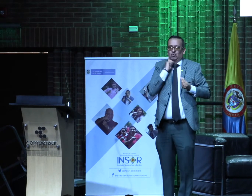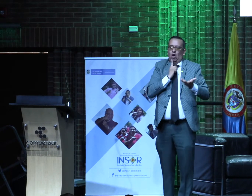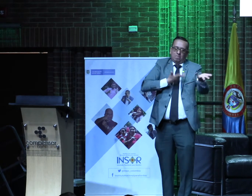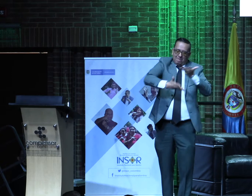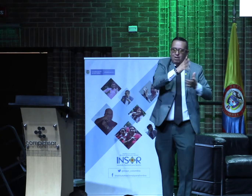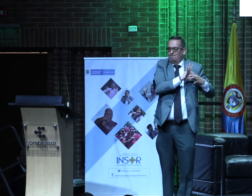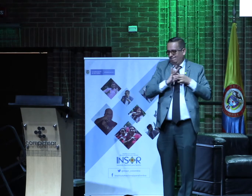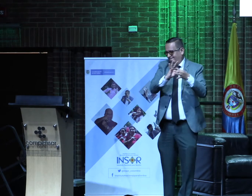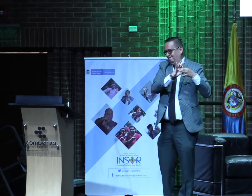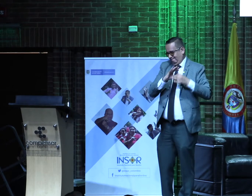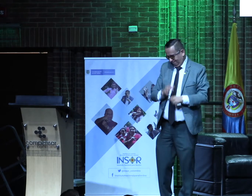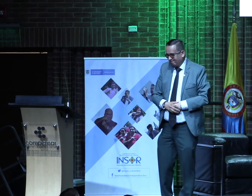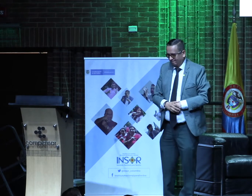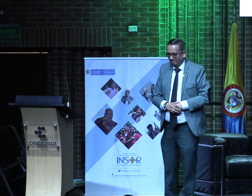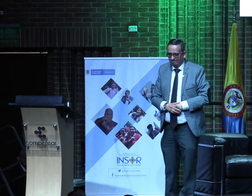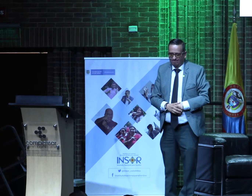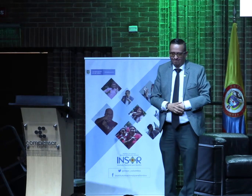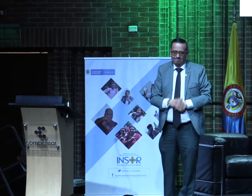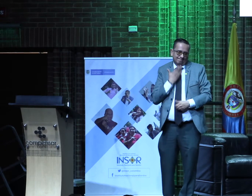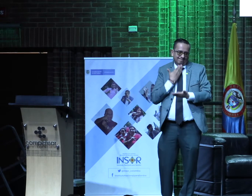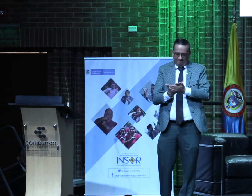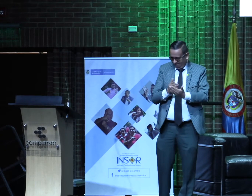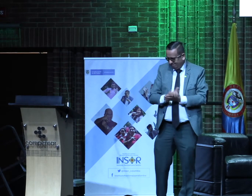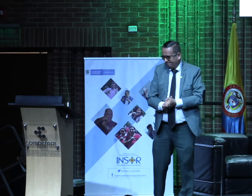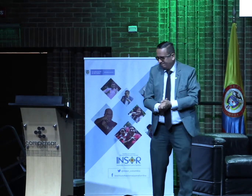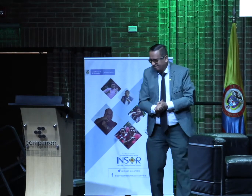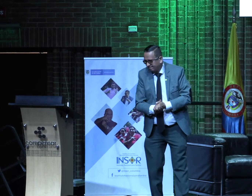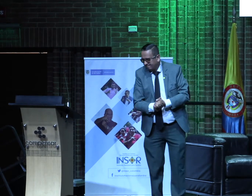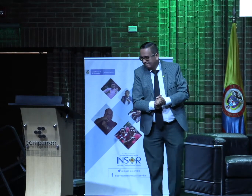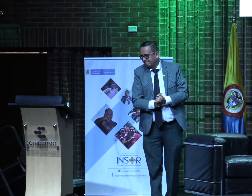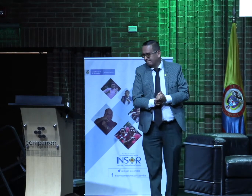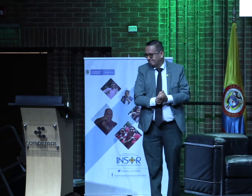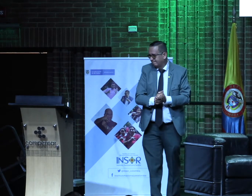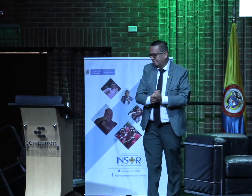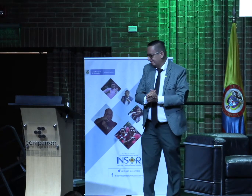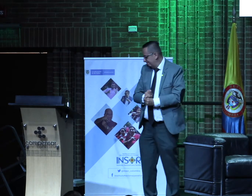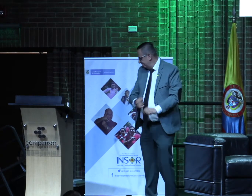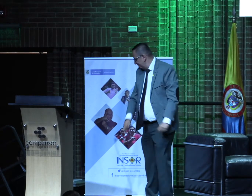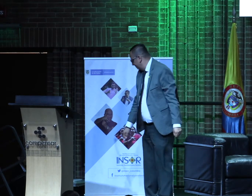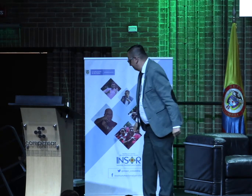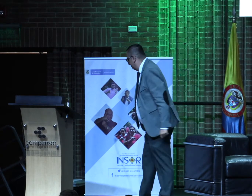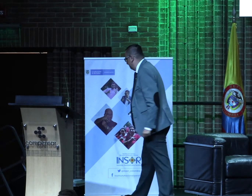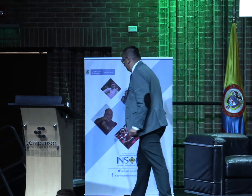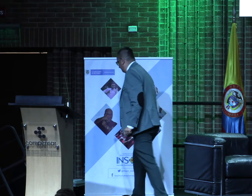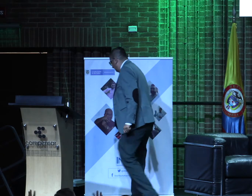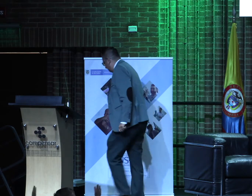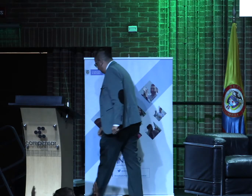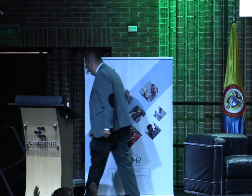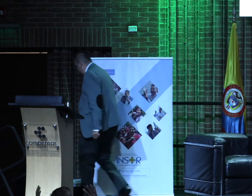fue el trabajo que nosotros realizamos como Consejo Consultivo y que seguiremos realizando. Muchas gracias.